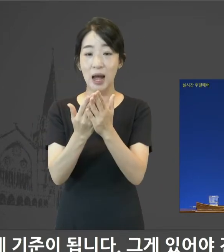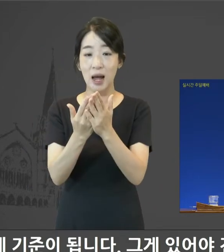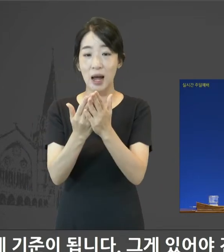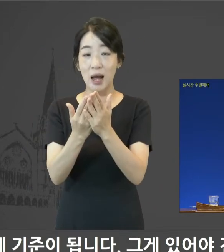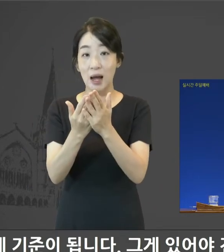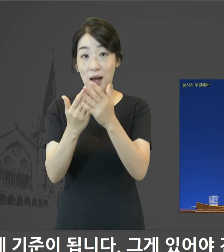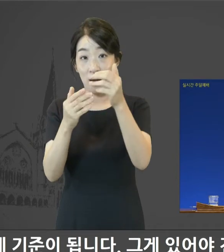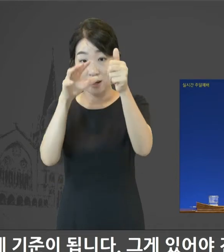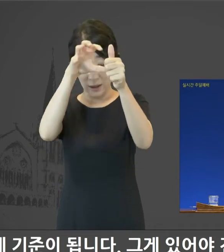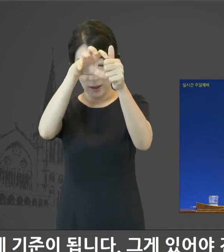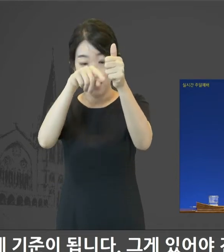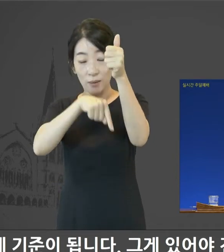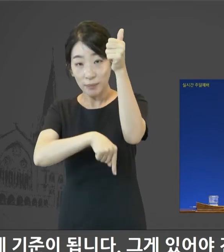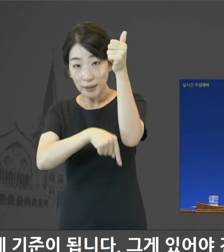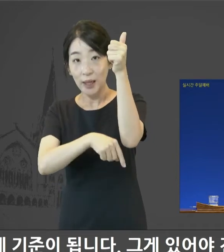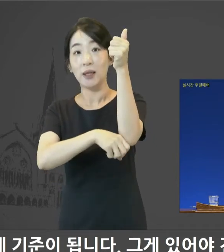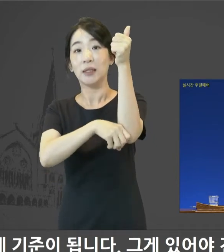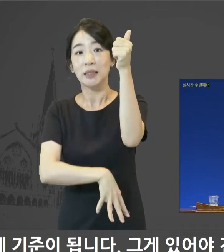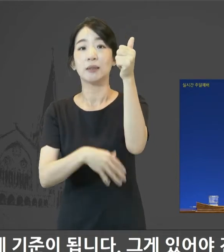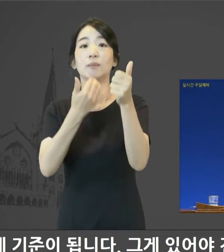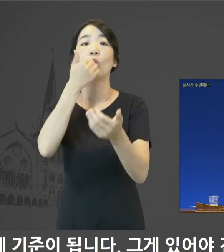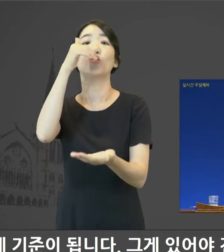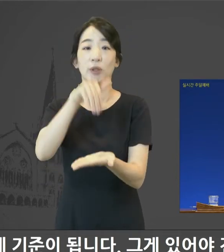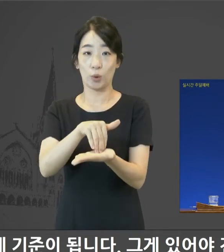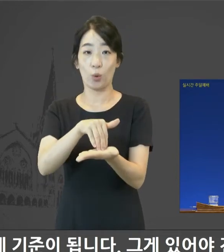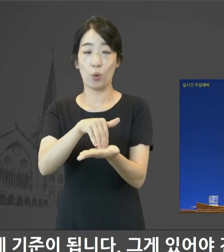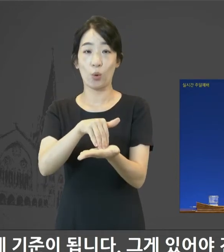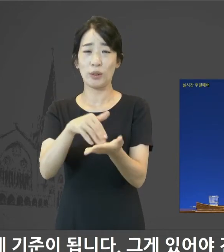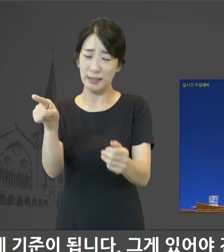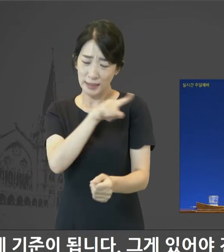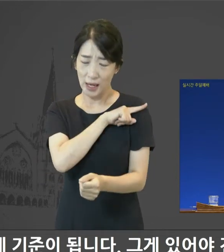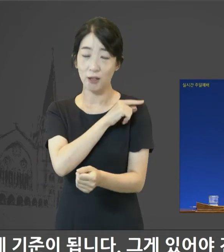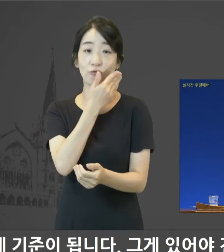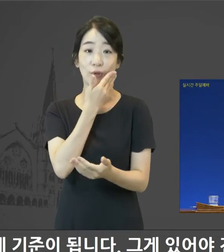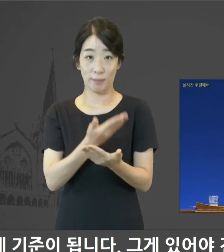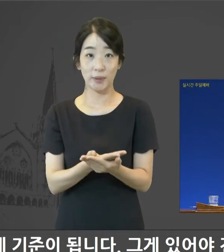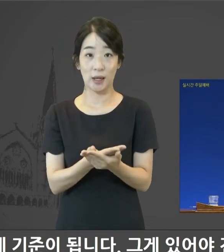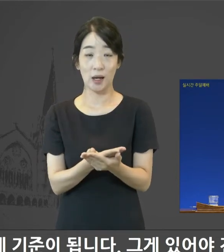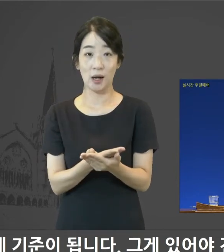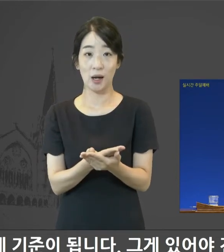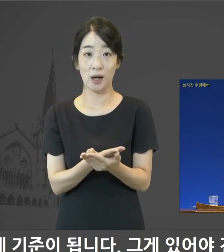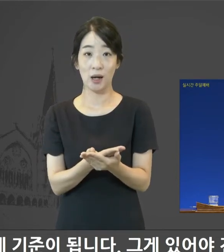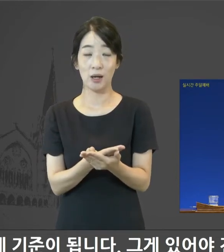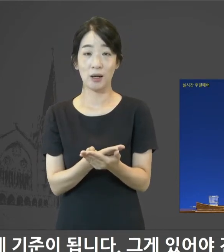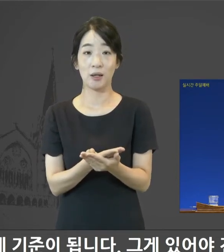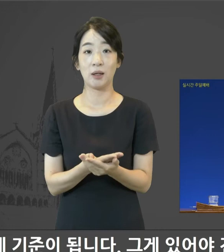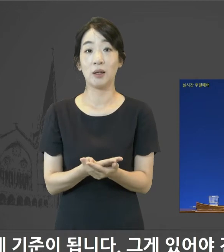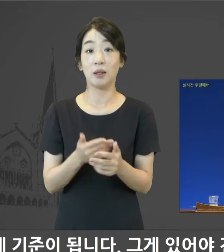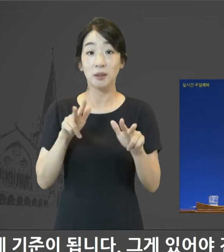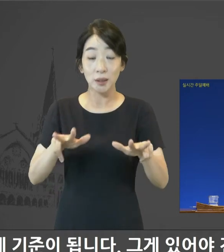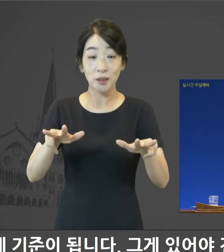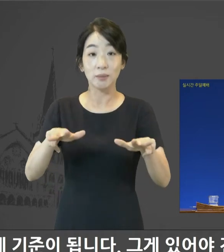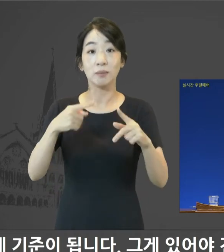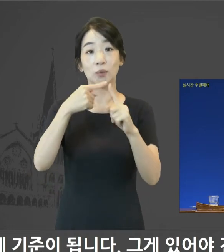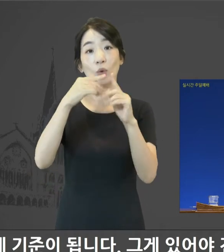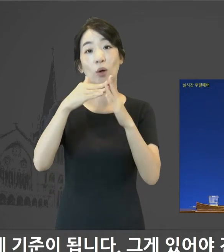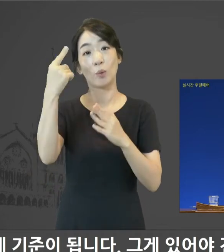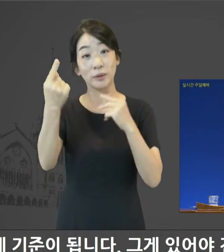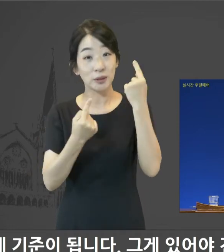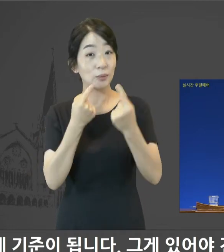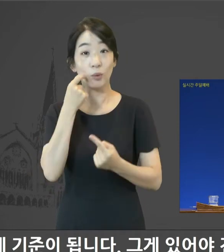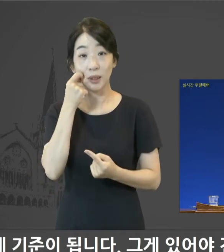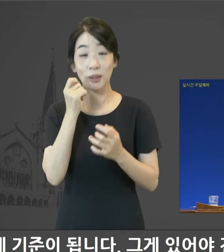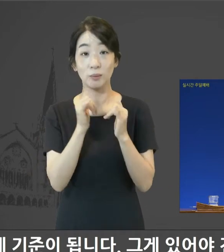있어야 된다, 이렇게 정리하시면 되겠습니다. 두 주째 교회 못 나오시는 분들, 교회 사랑하는 마음 위해서 우리